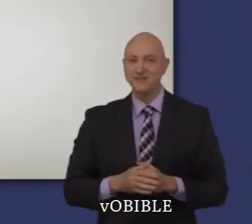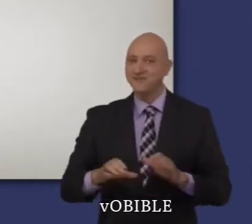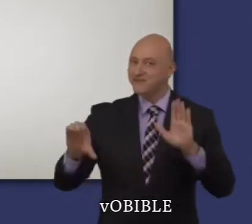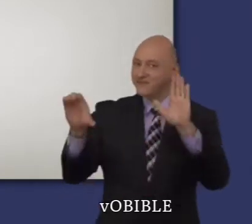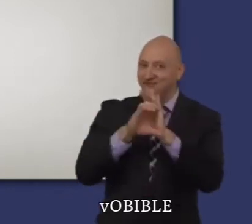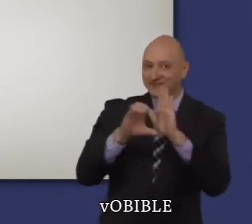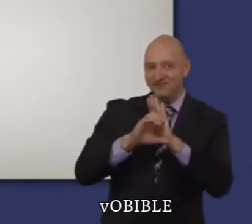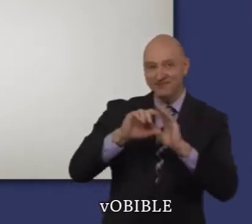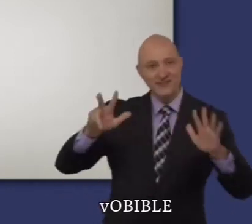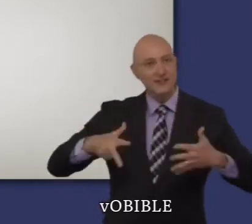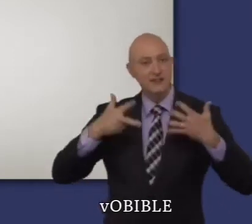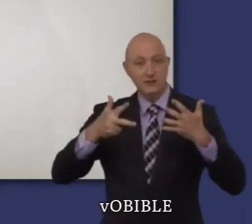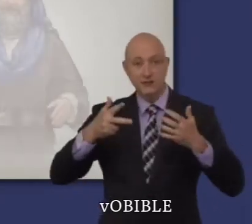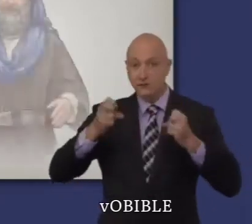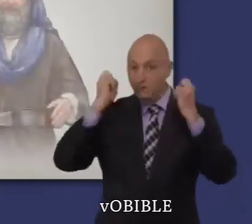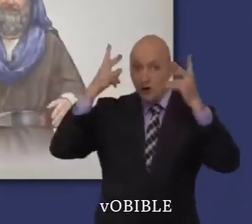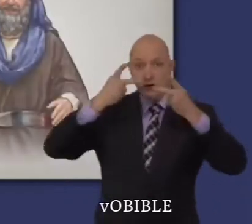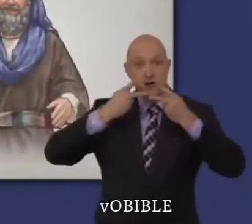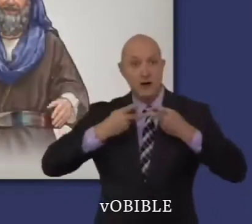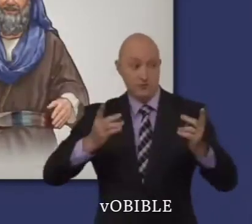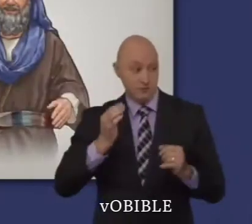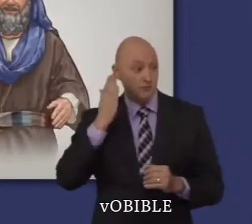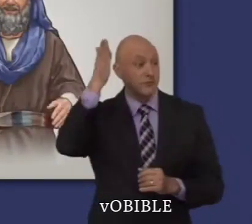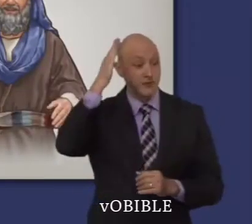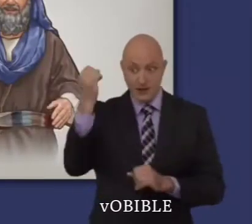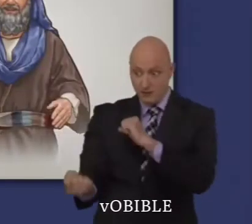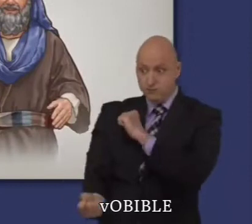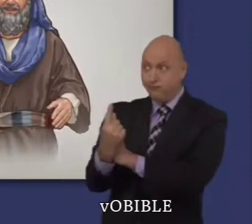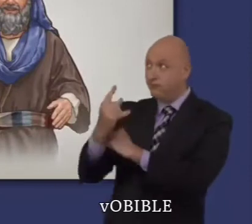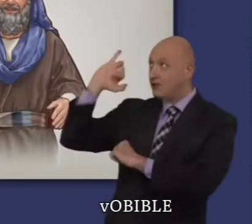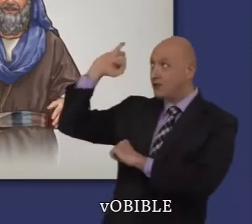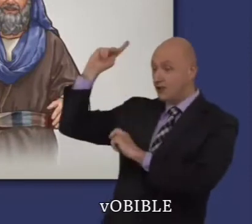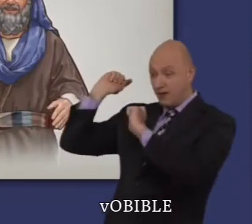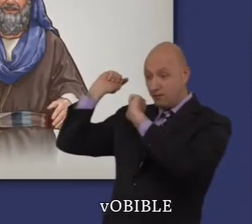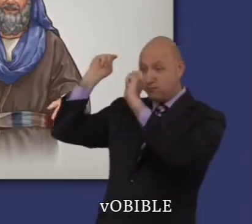fête des pains sans levain, la fête des semaines et la fête des huttes.